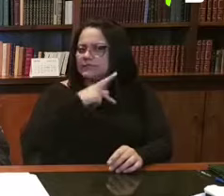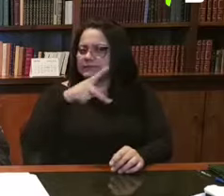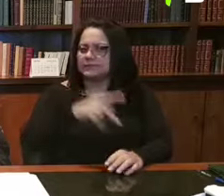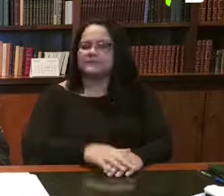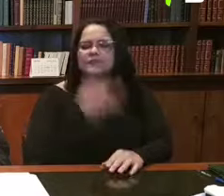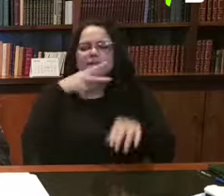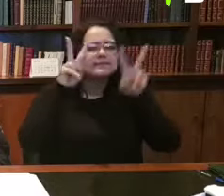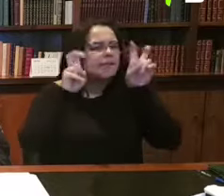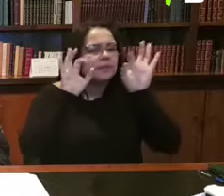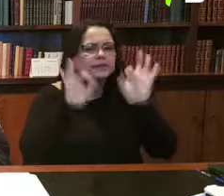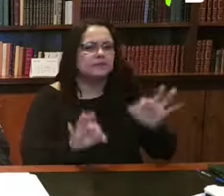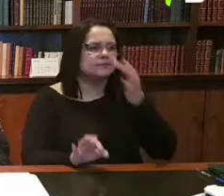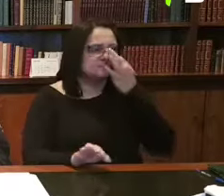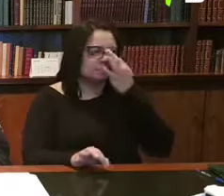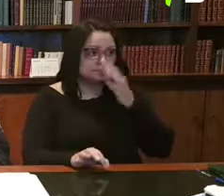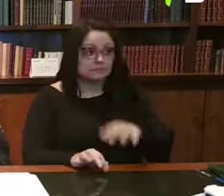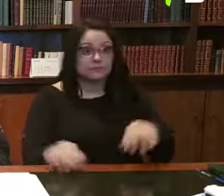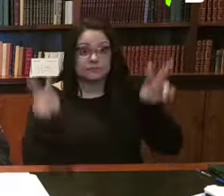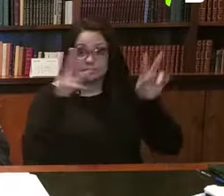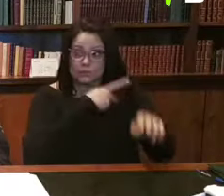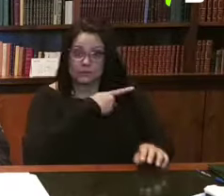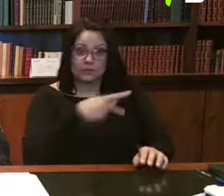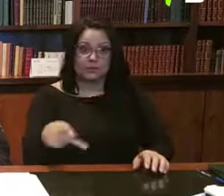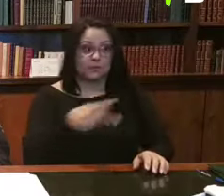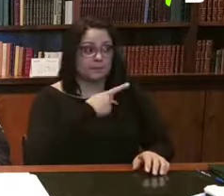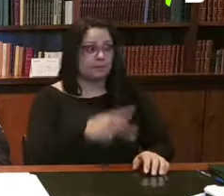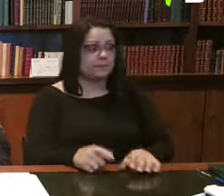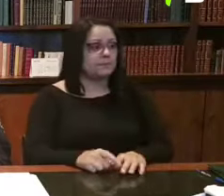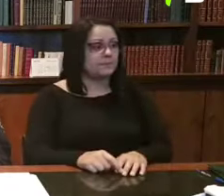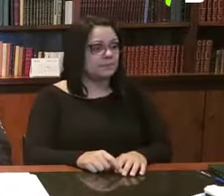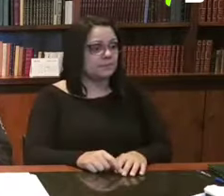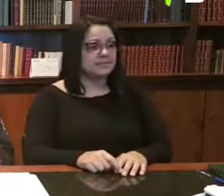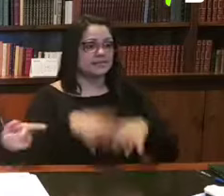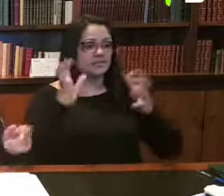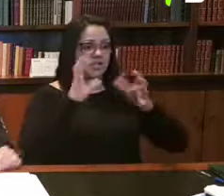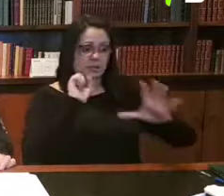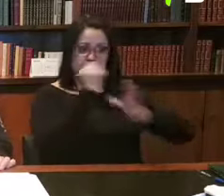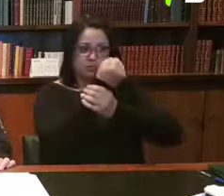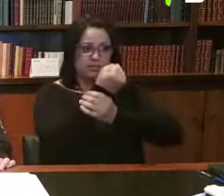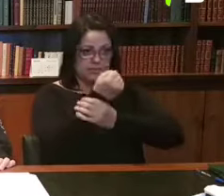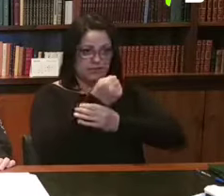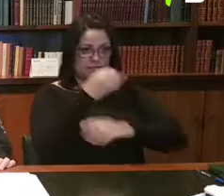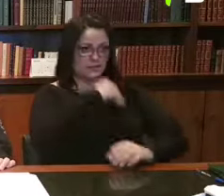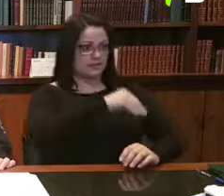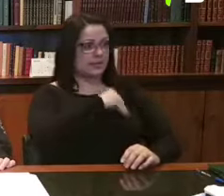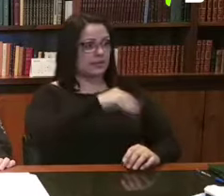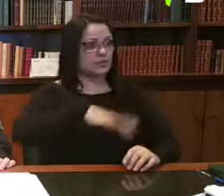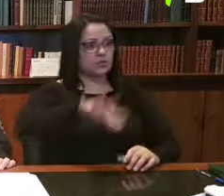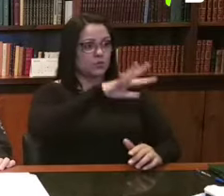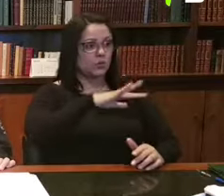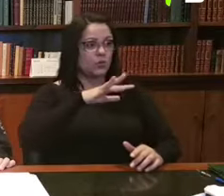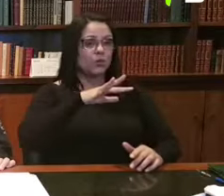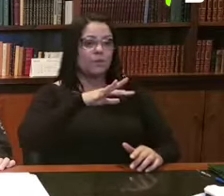sobre exatamente que o presidente presidente é segurou o salário setor público esse ano e o ano que vem